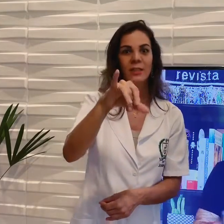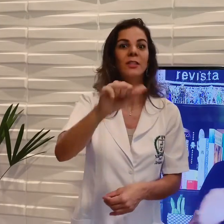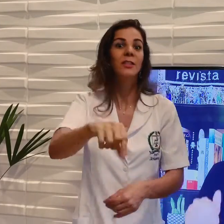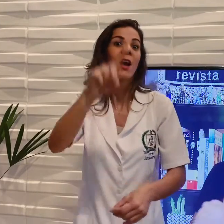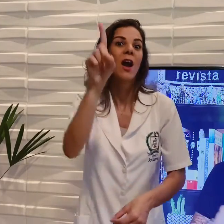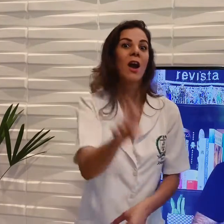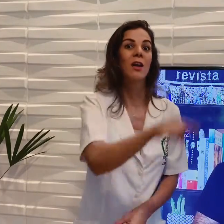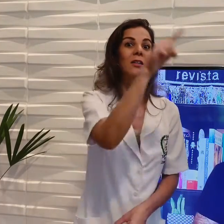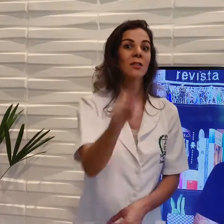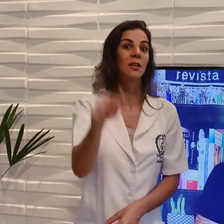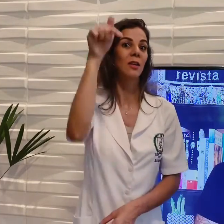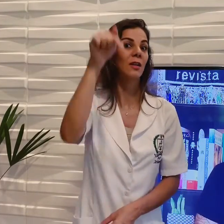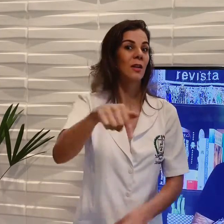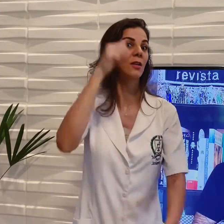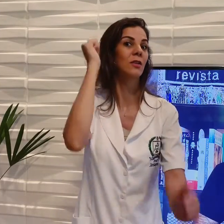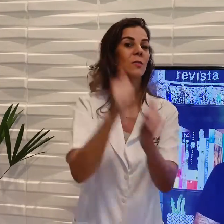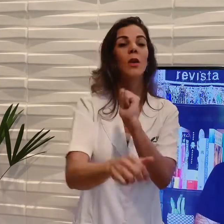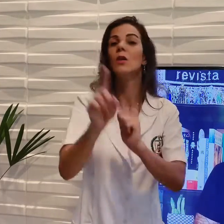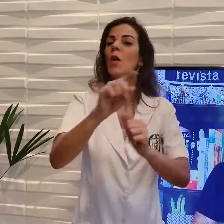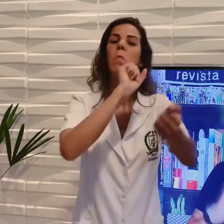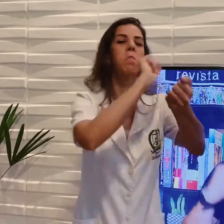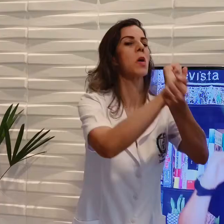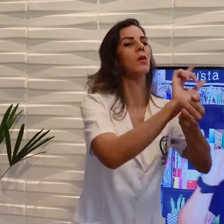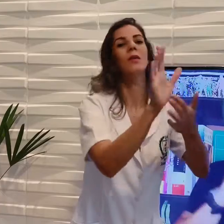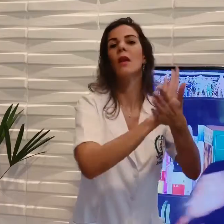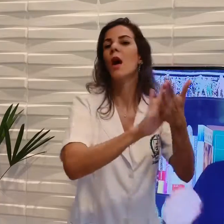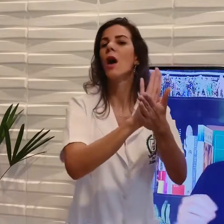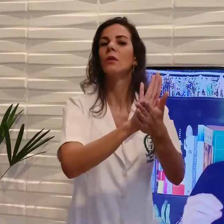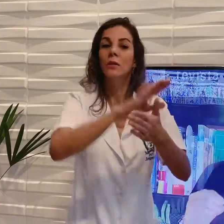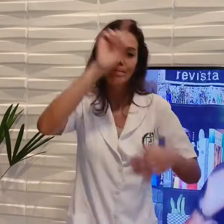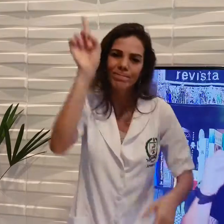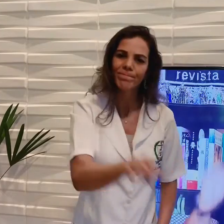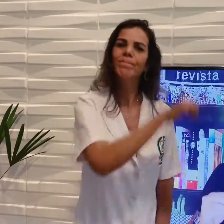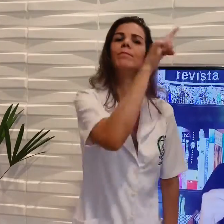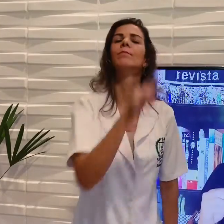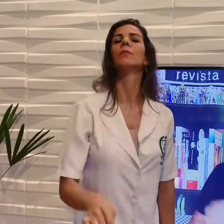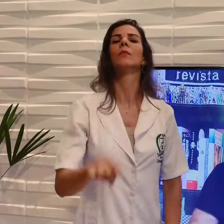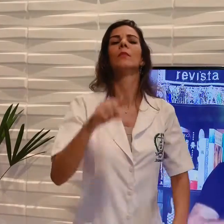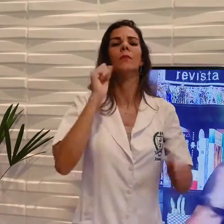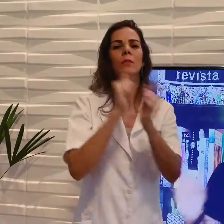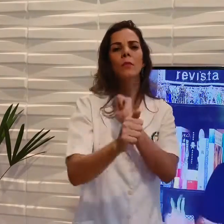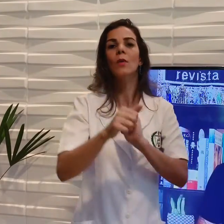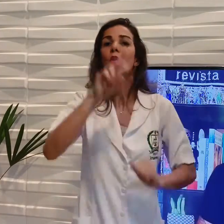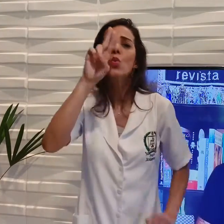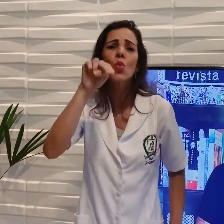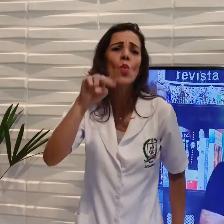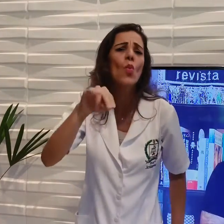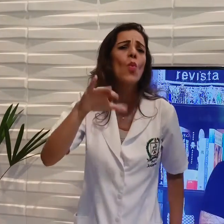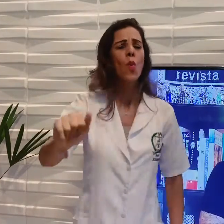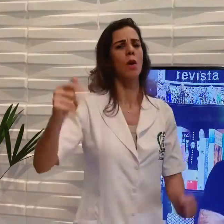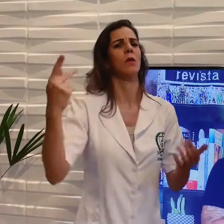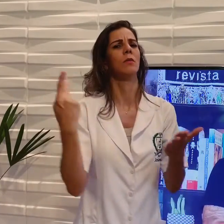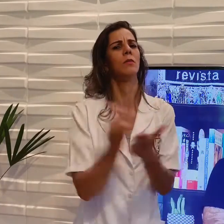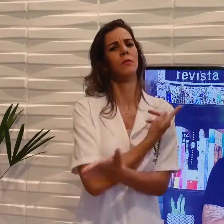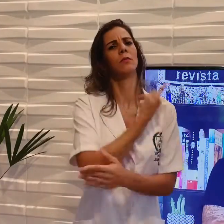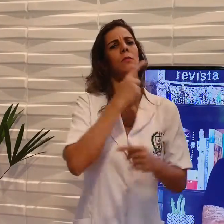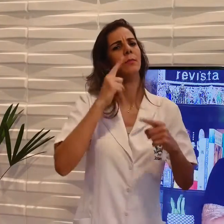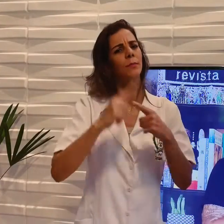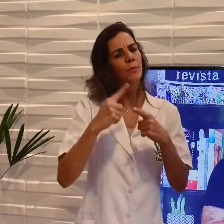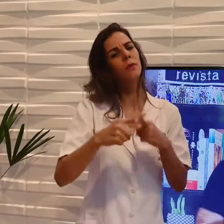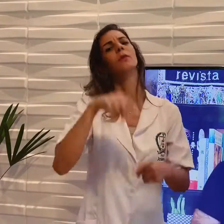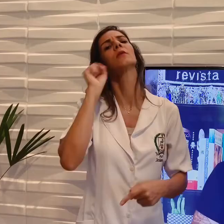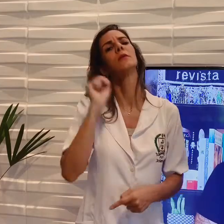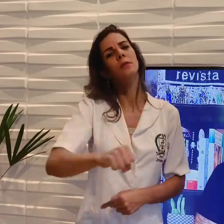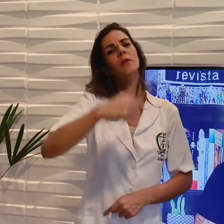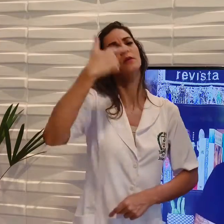sendo cancelado, não foi adiado, não foi suspenso, ele foi cancelado. É um evento que nunca aconteceu, por conta, aí sim,